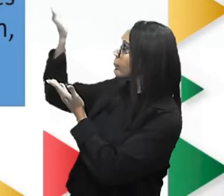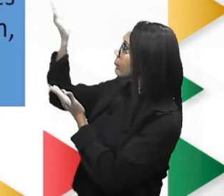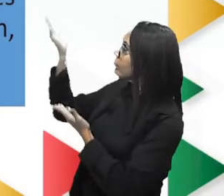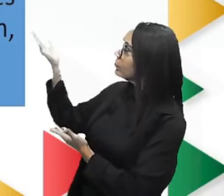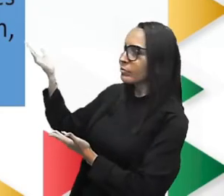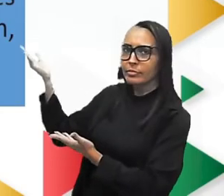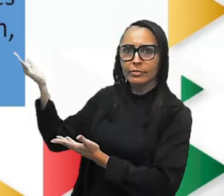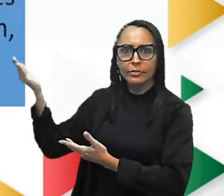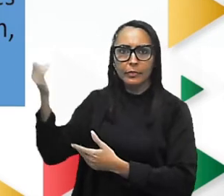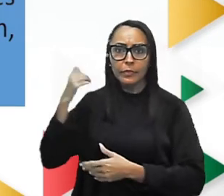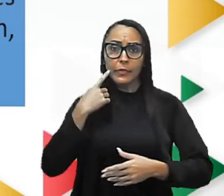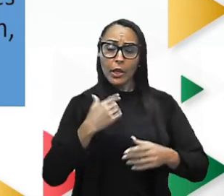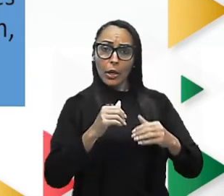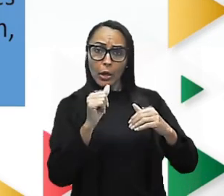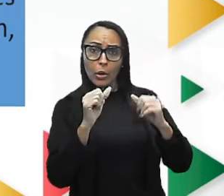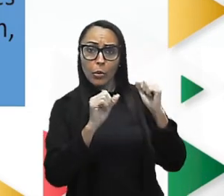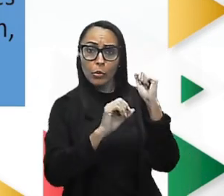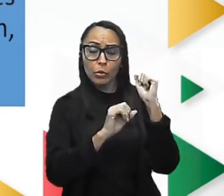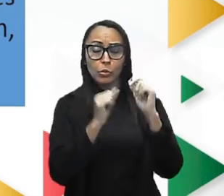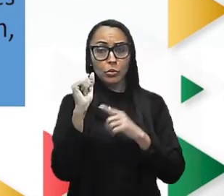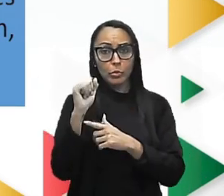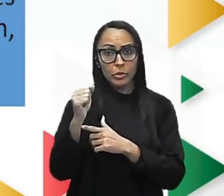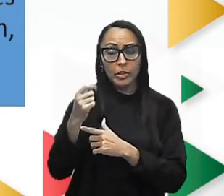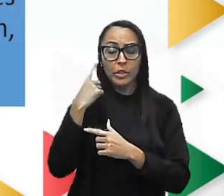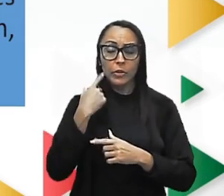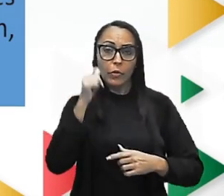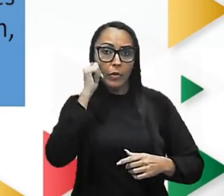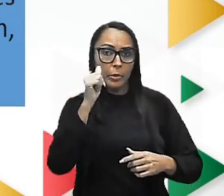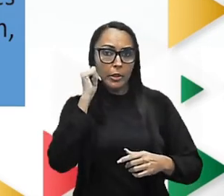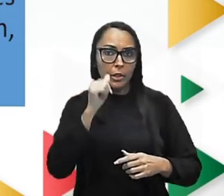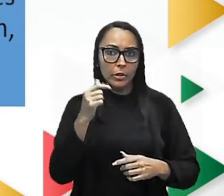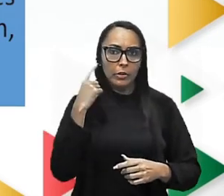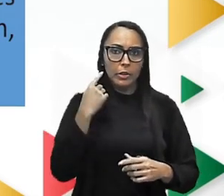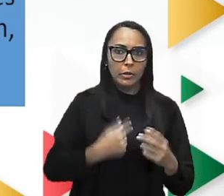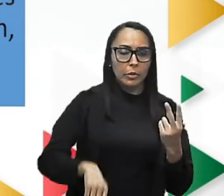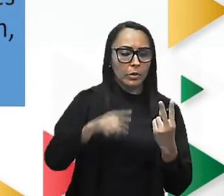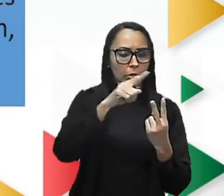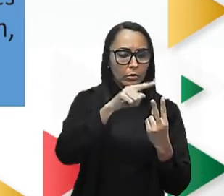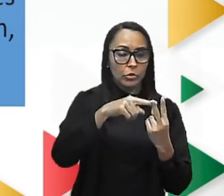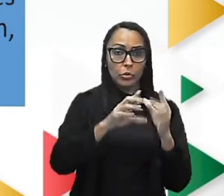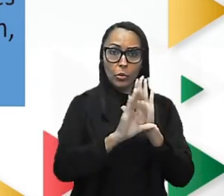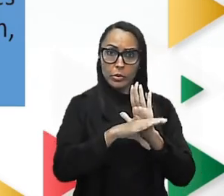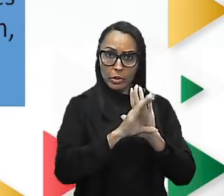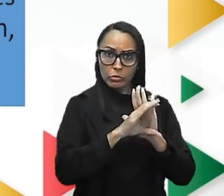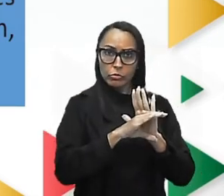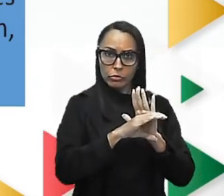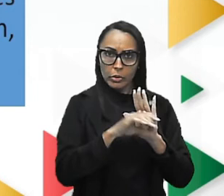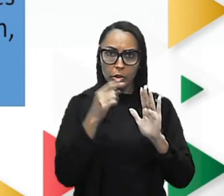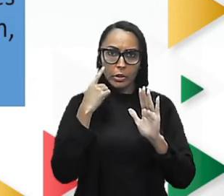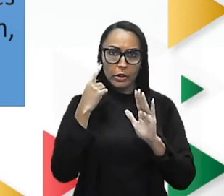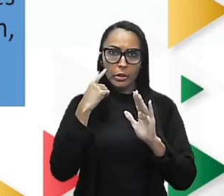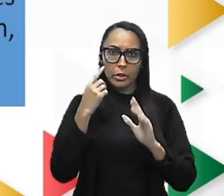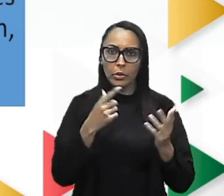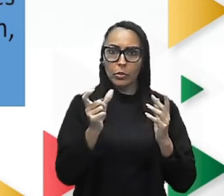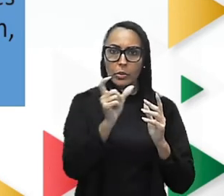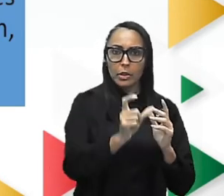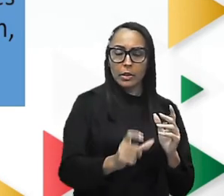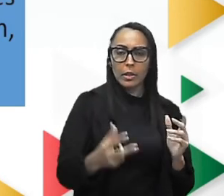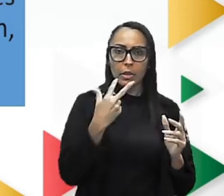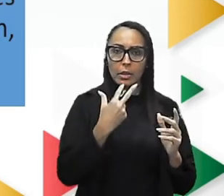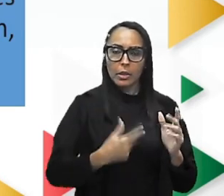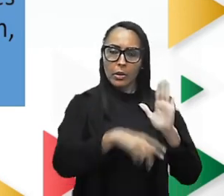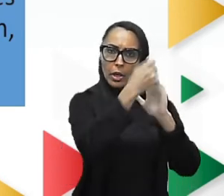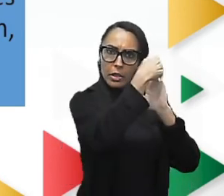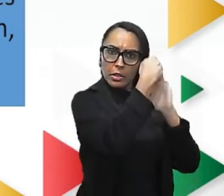é um substantivo feminino. Nós temos aí, olha, dois conceitos: unidade de língua escrita situada